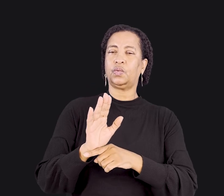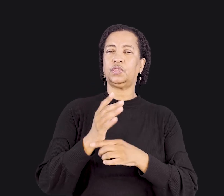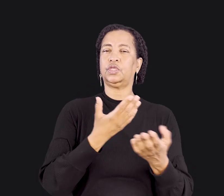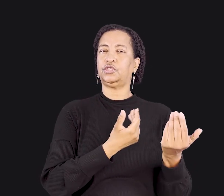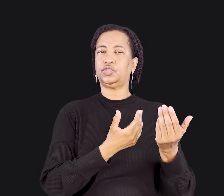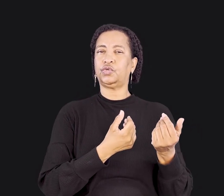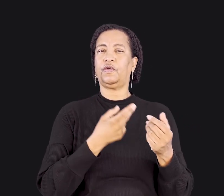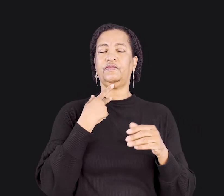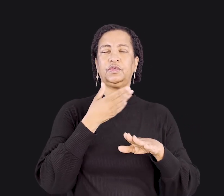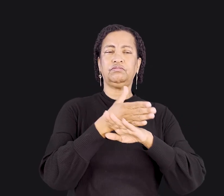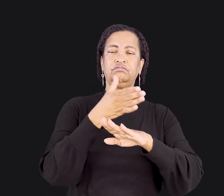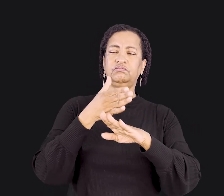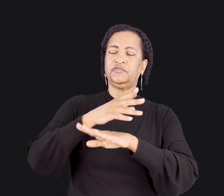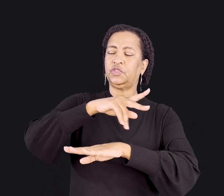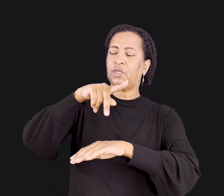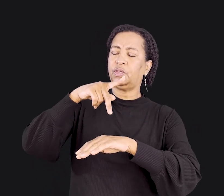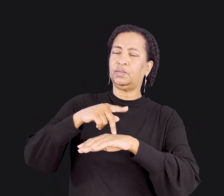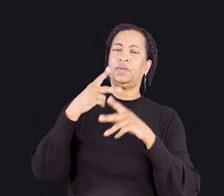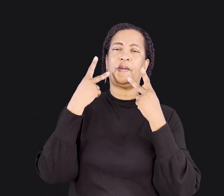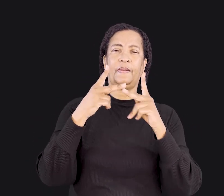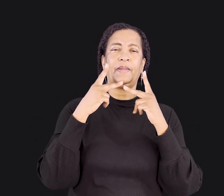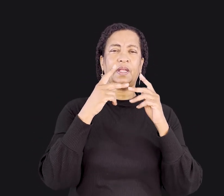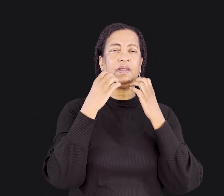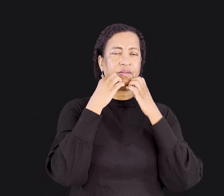o país pregando o evangelho. Numa noite, enquanto